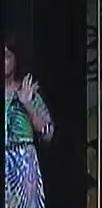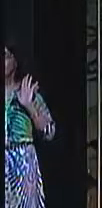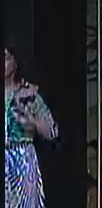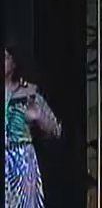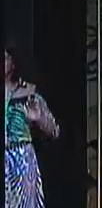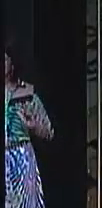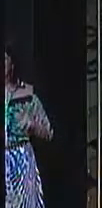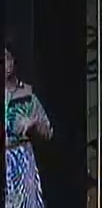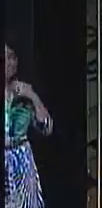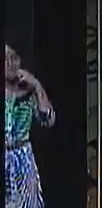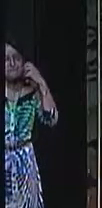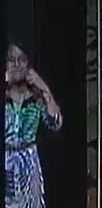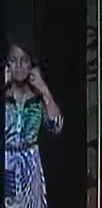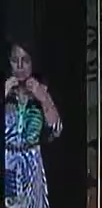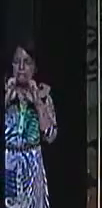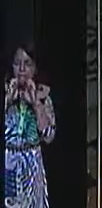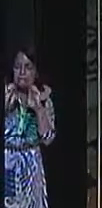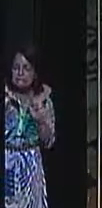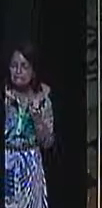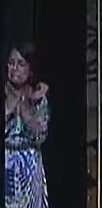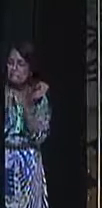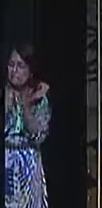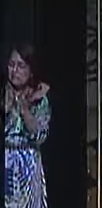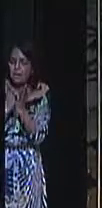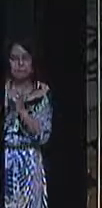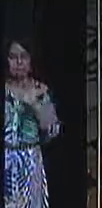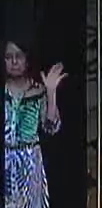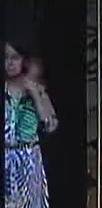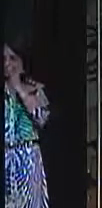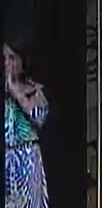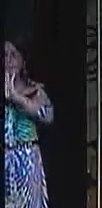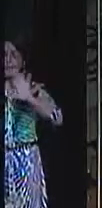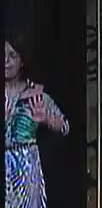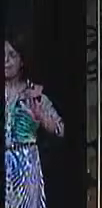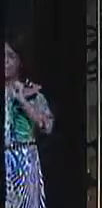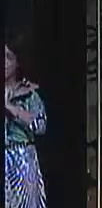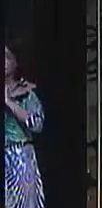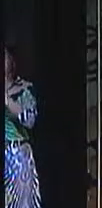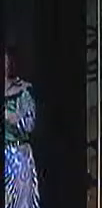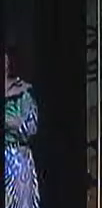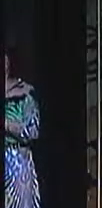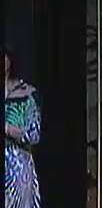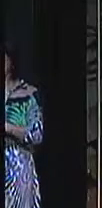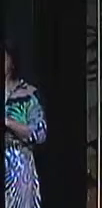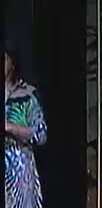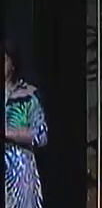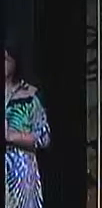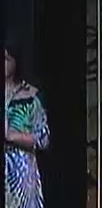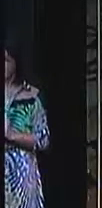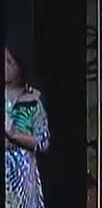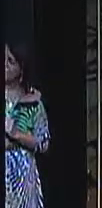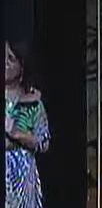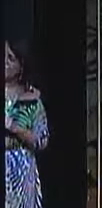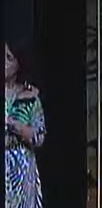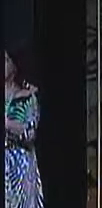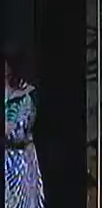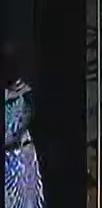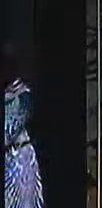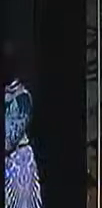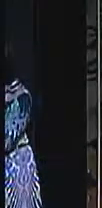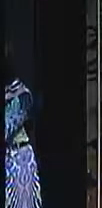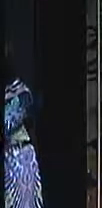nos envergonhamos do evangelho pois é o poder de deus na nossa vida e nome de jesus a deus guarda cada um cada